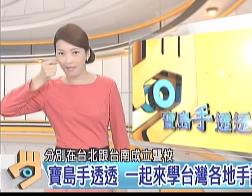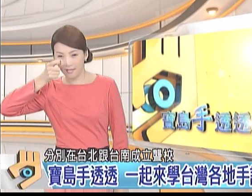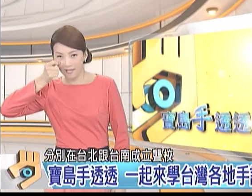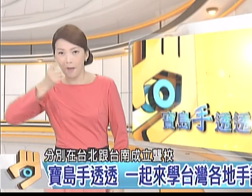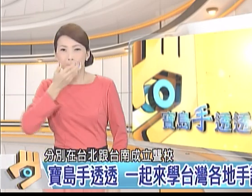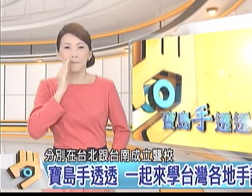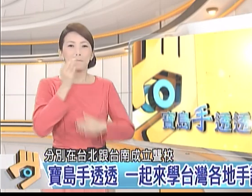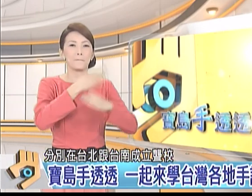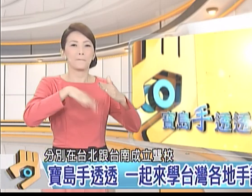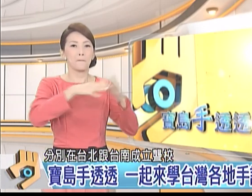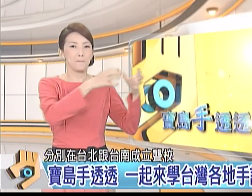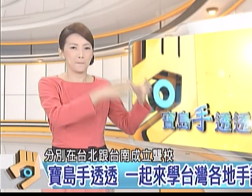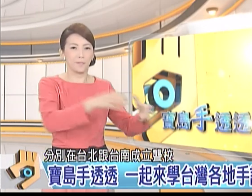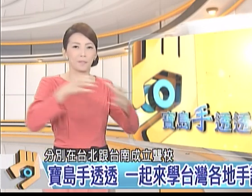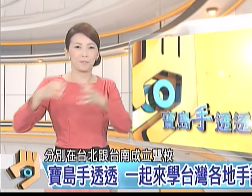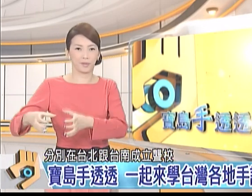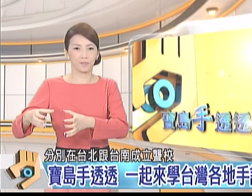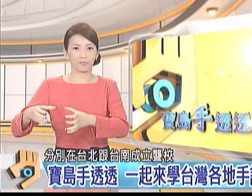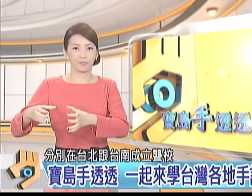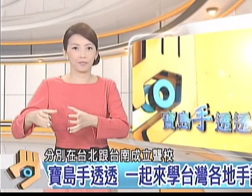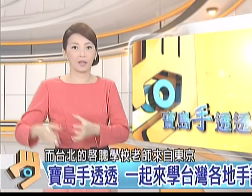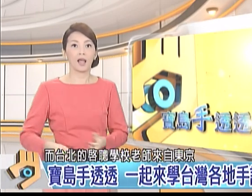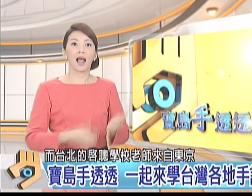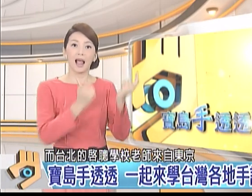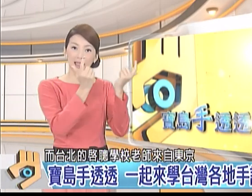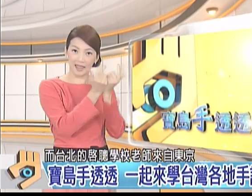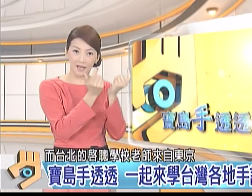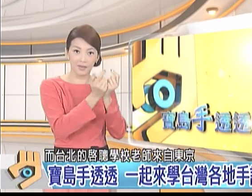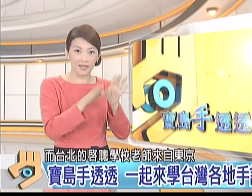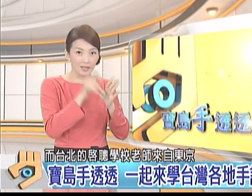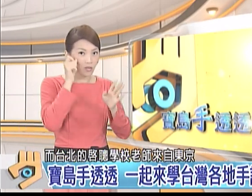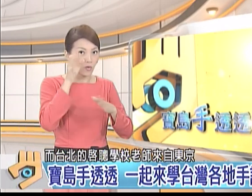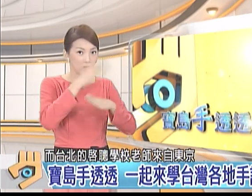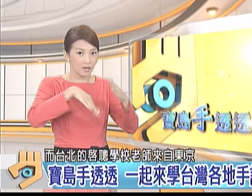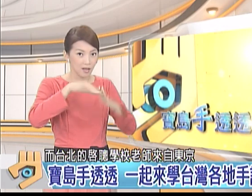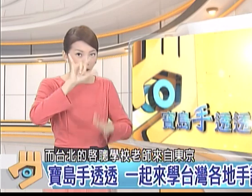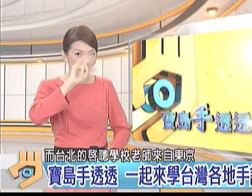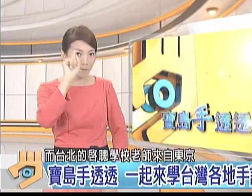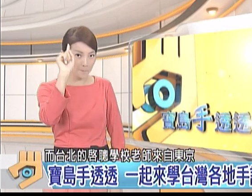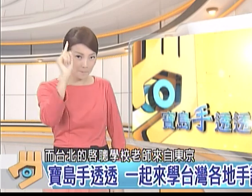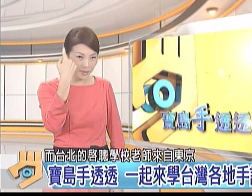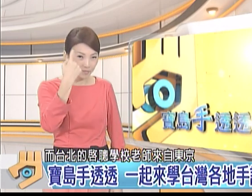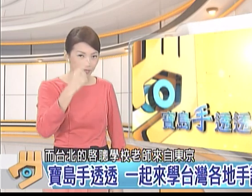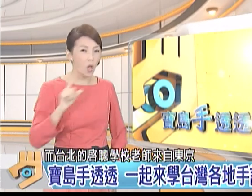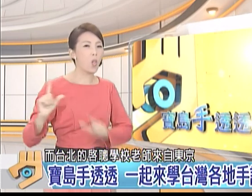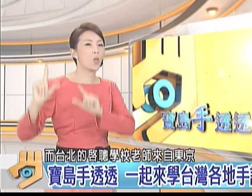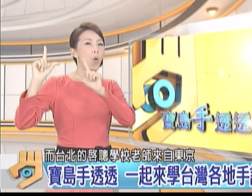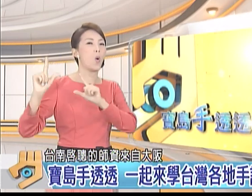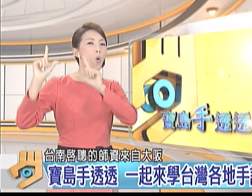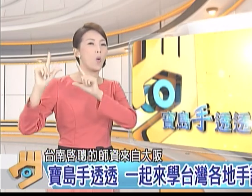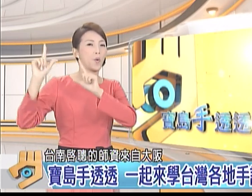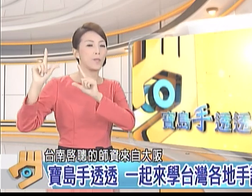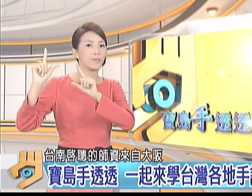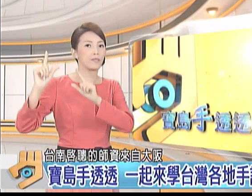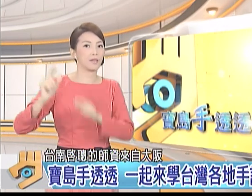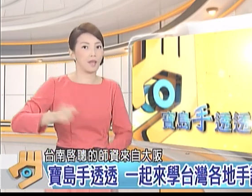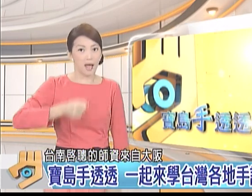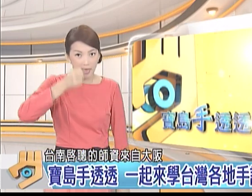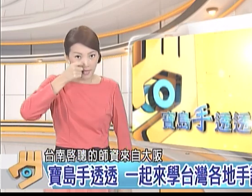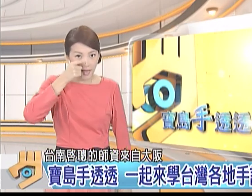南成立龙校。而台北的启聪学校老师是来自东京，台南启聪学校的师资来